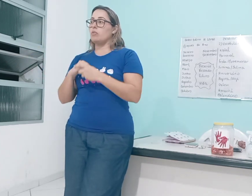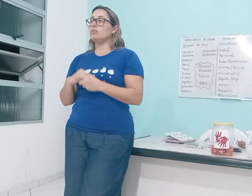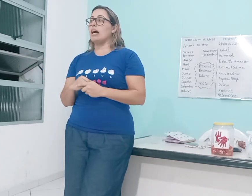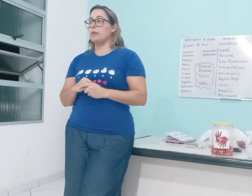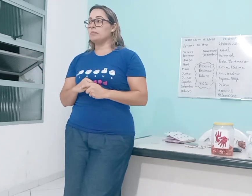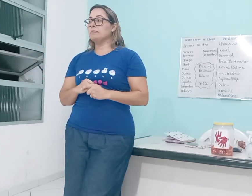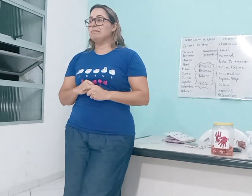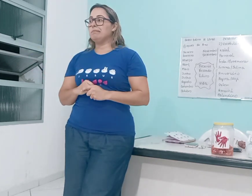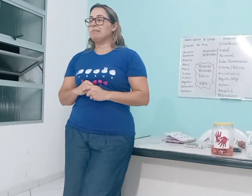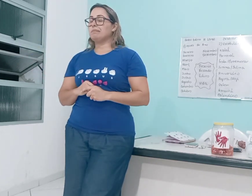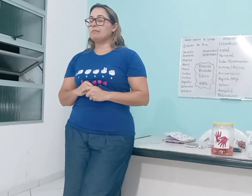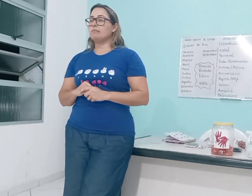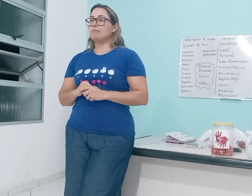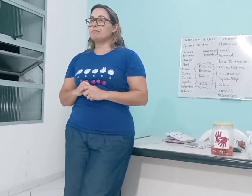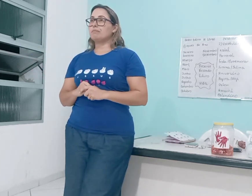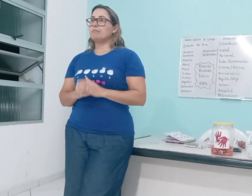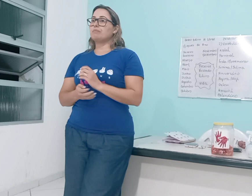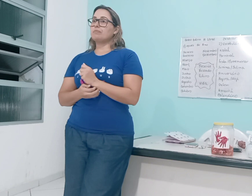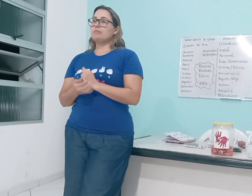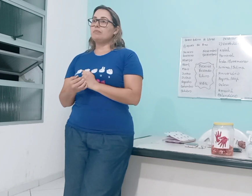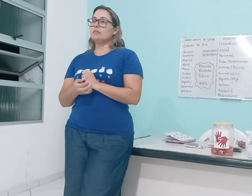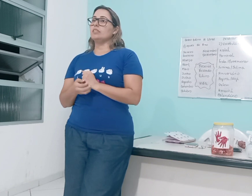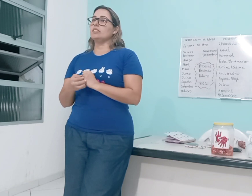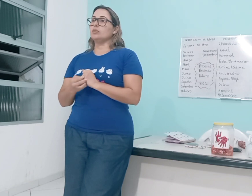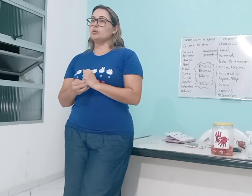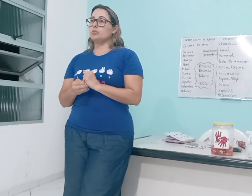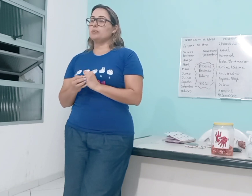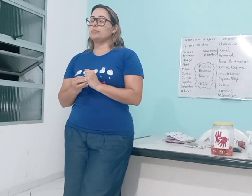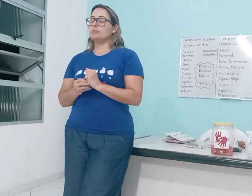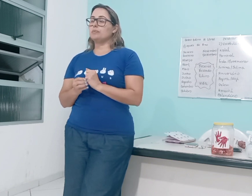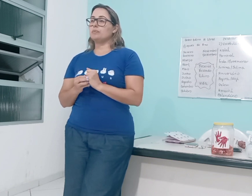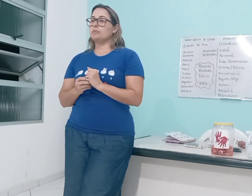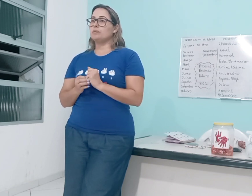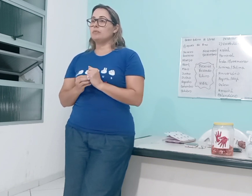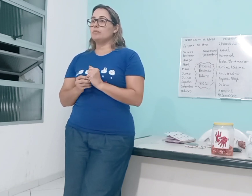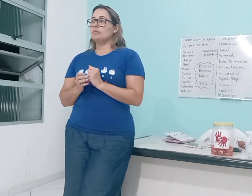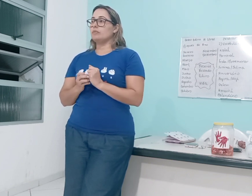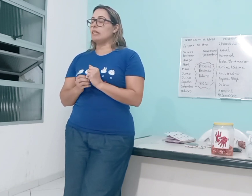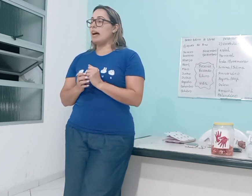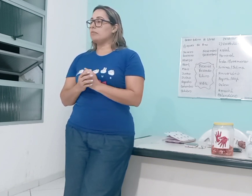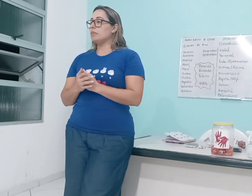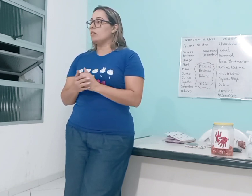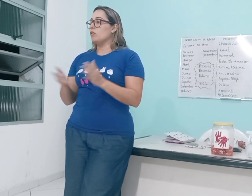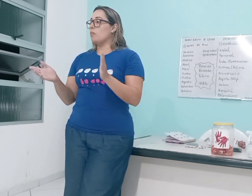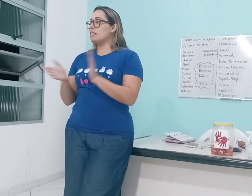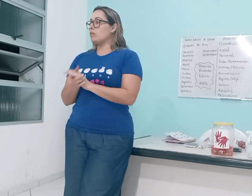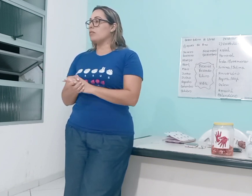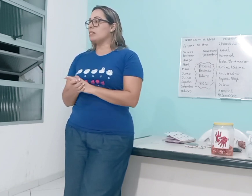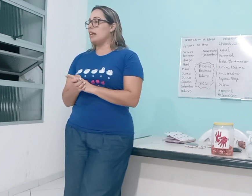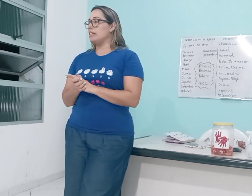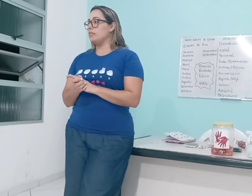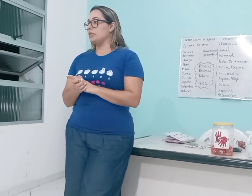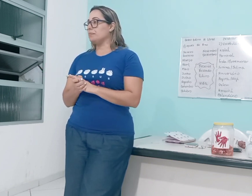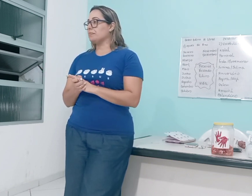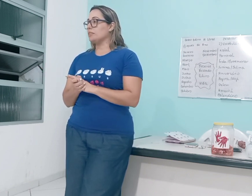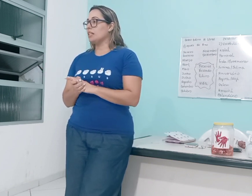montar. Então, teatro. Isso. Tá? Vou começar com você, Lívia. Você